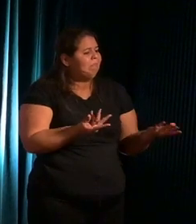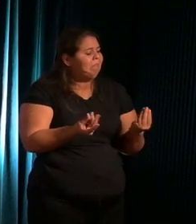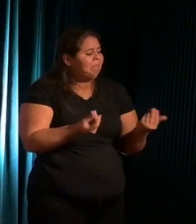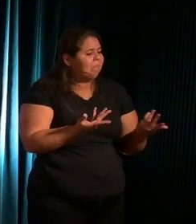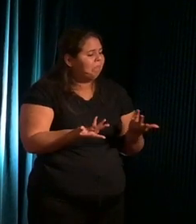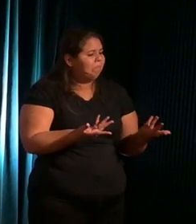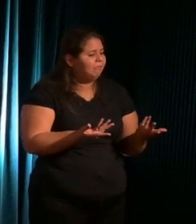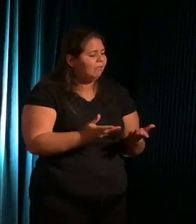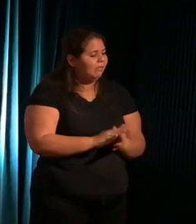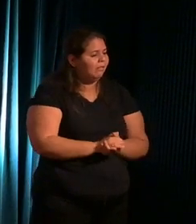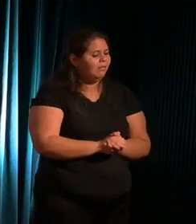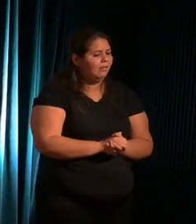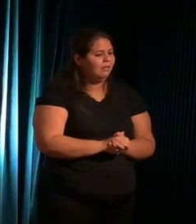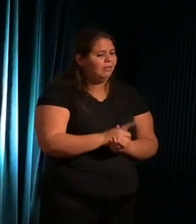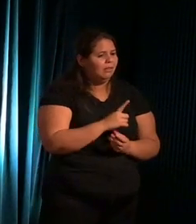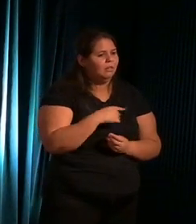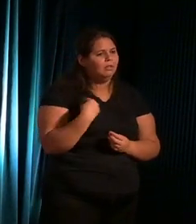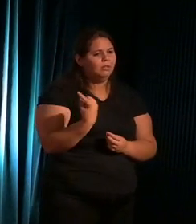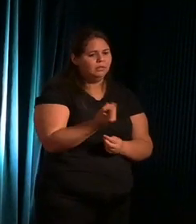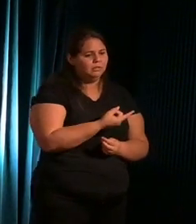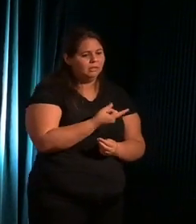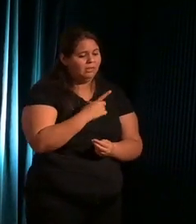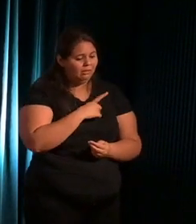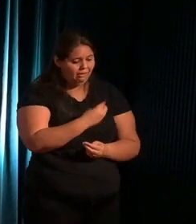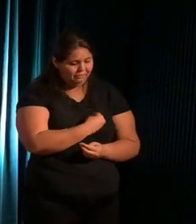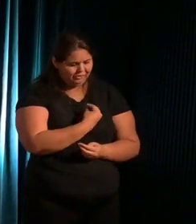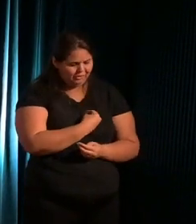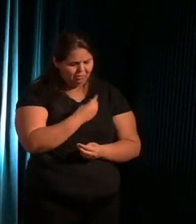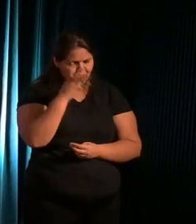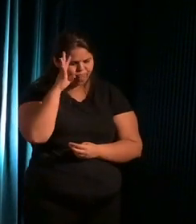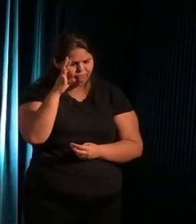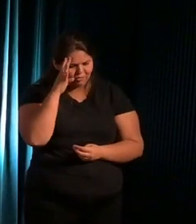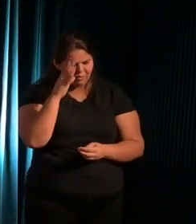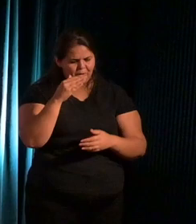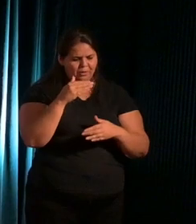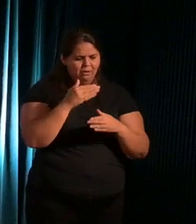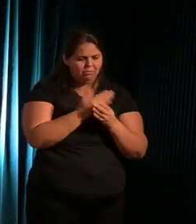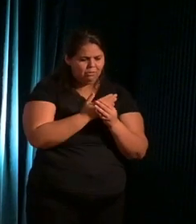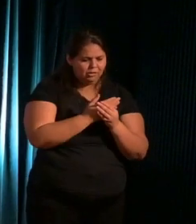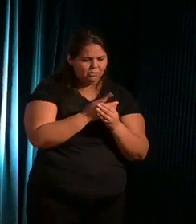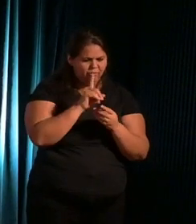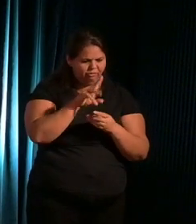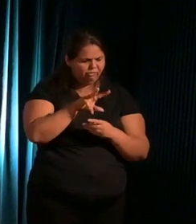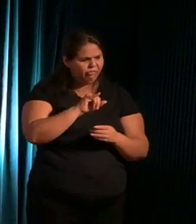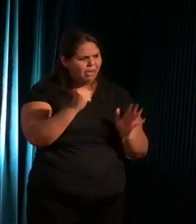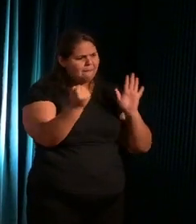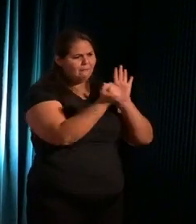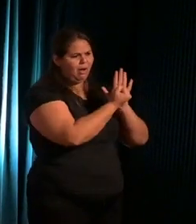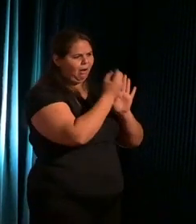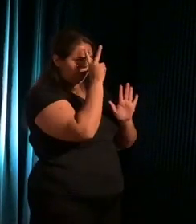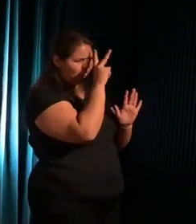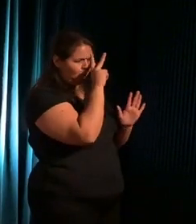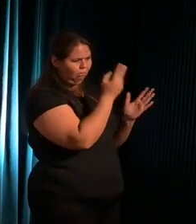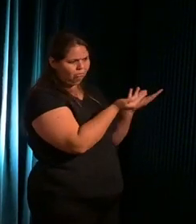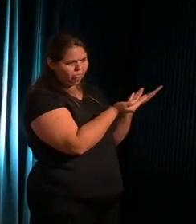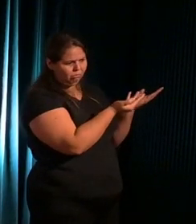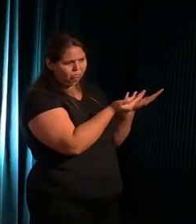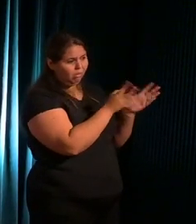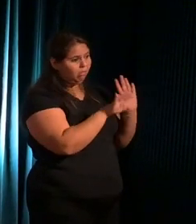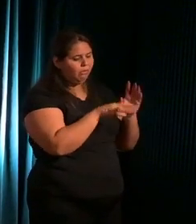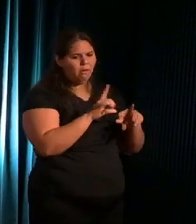singularidade a gente tem num projeto de vida? Algo que vai se eternizar? Talvez um